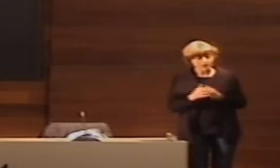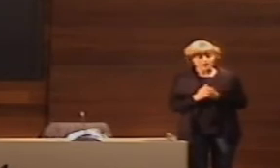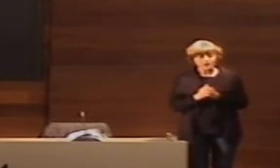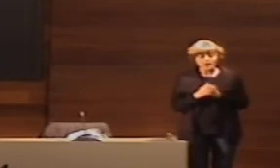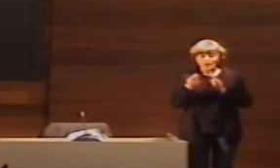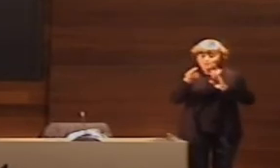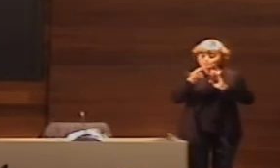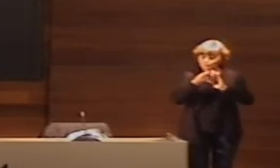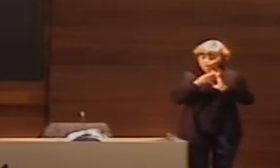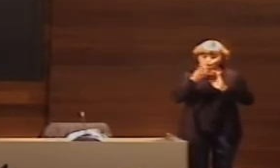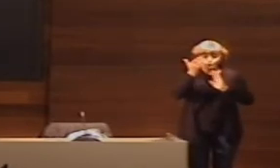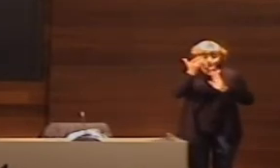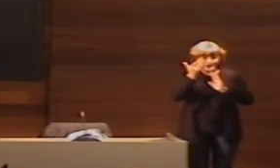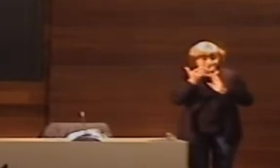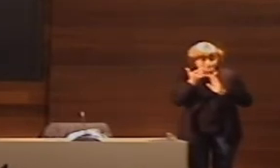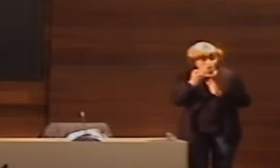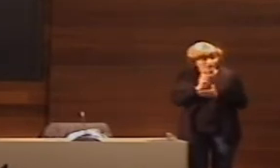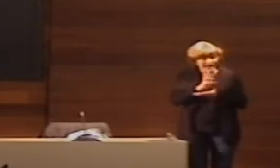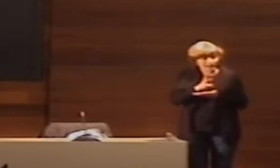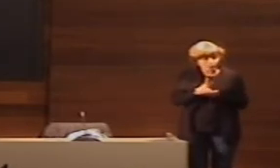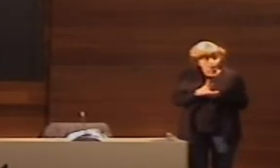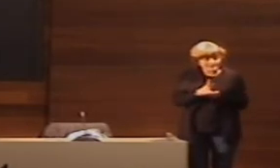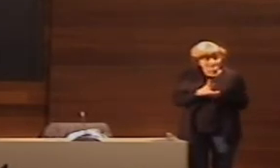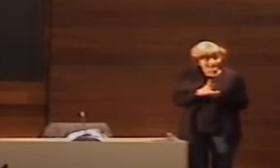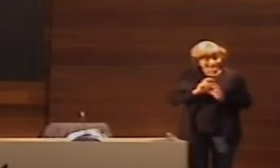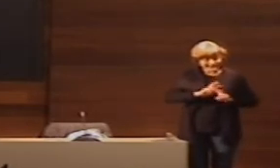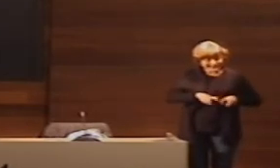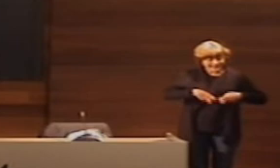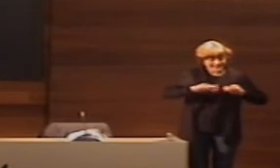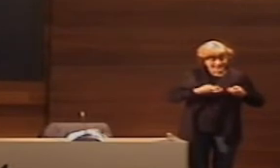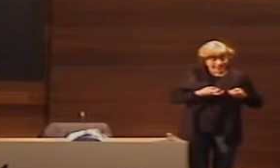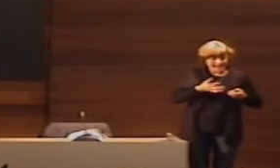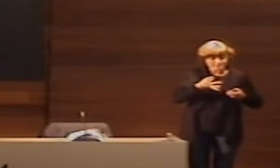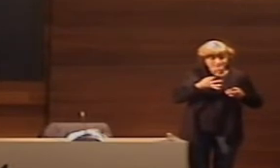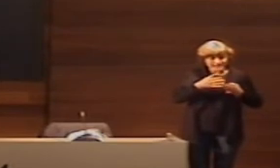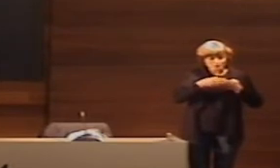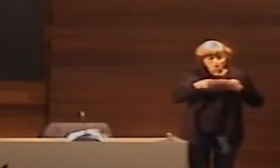donde se va a apostar por la reutilización, no solo por el reciclaje, ¿no?